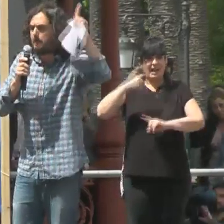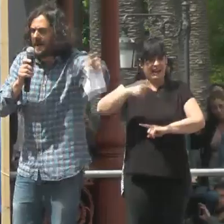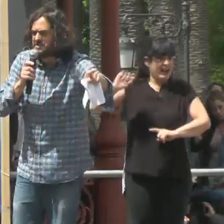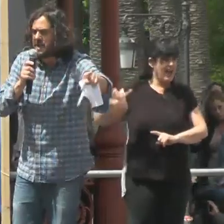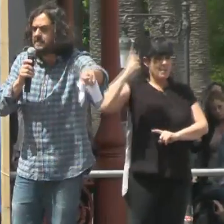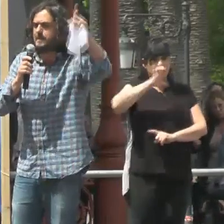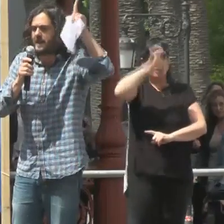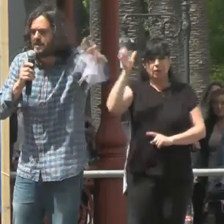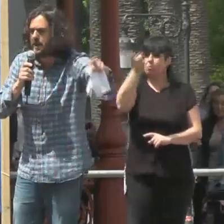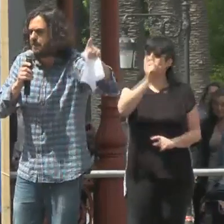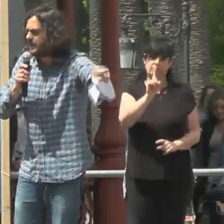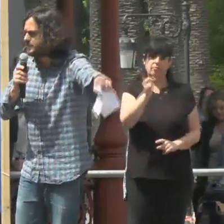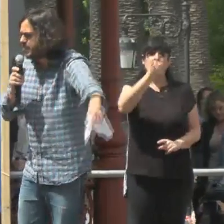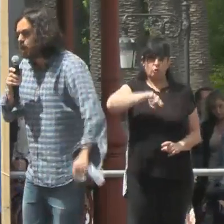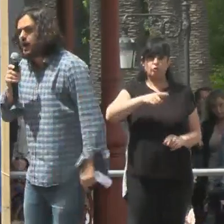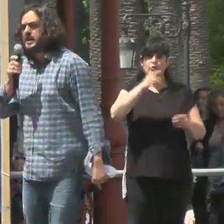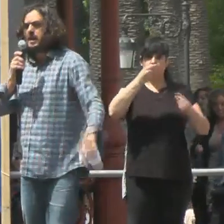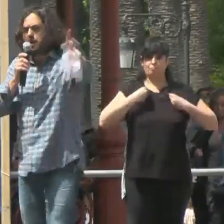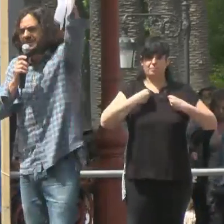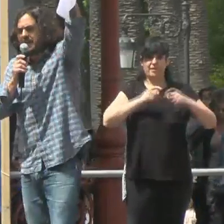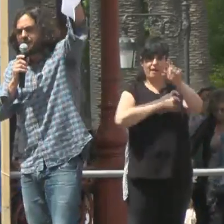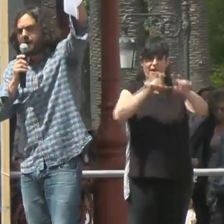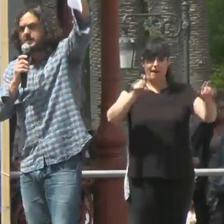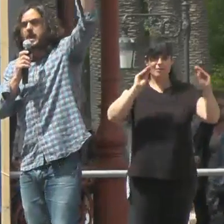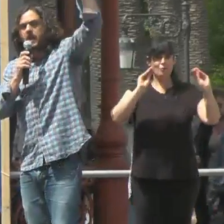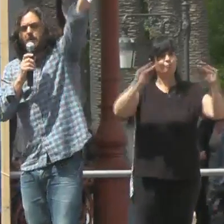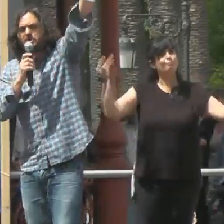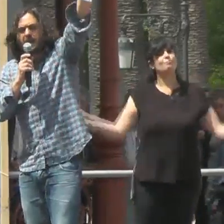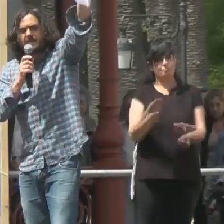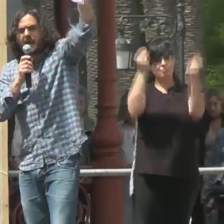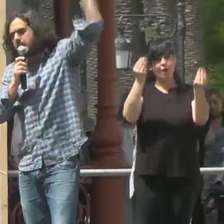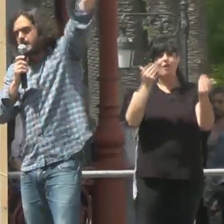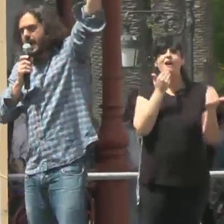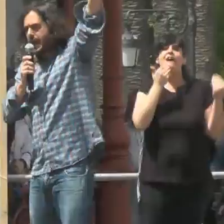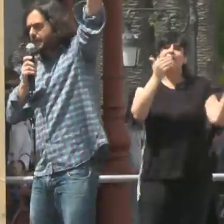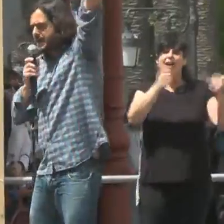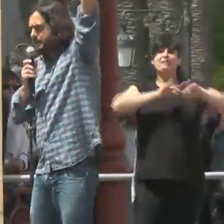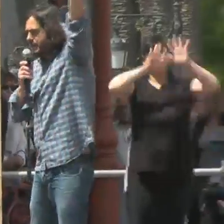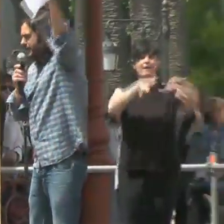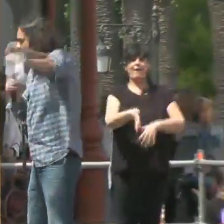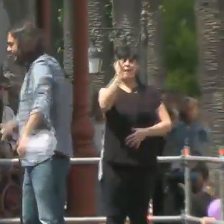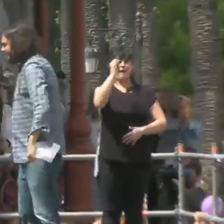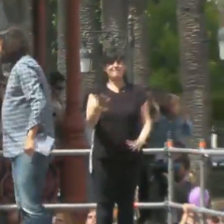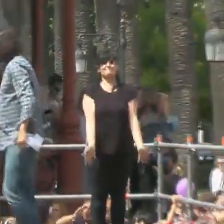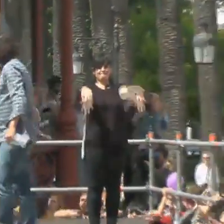soberanía, para a xente, para que mellore a vida das persoas. Moitas gracias. Imos a arrasar, hai Marea, veña para